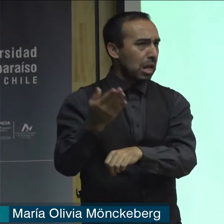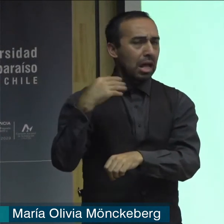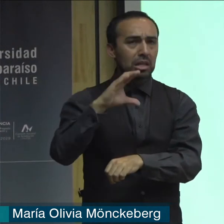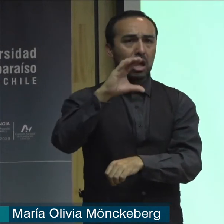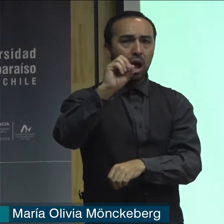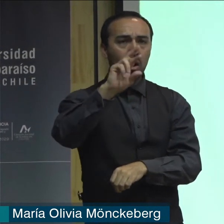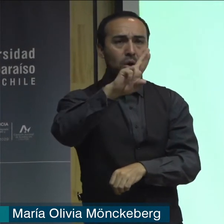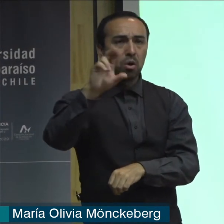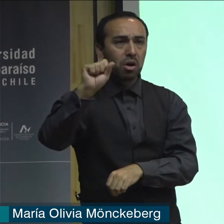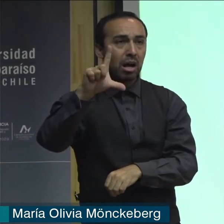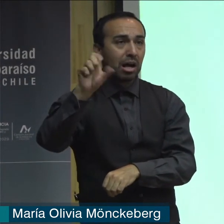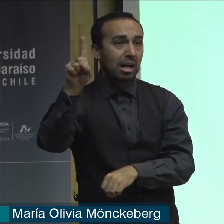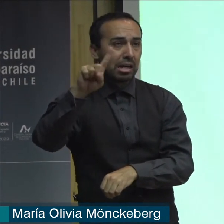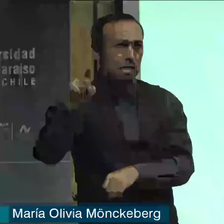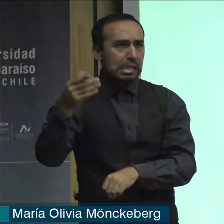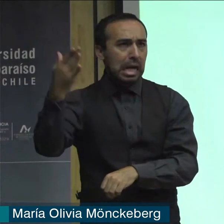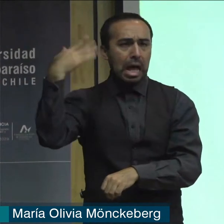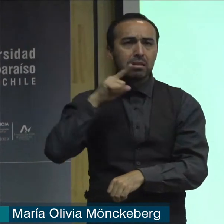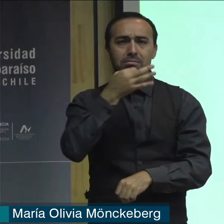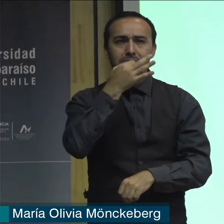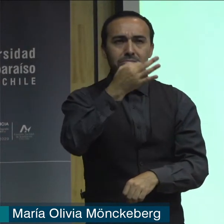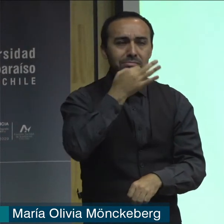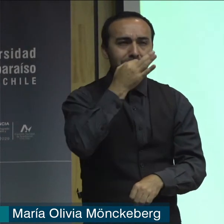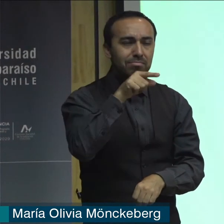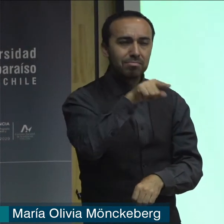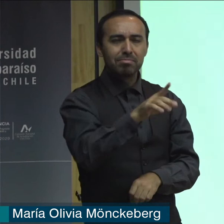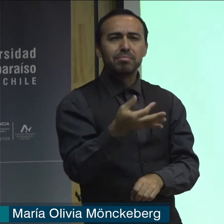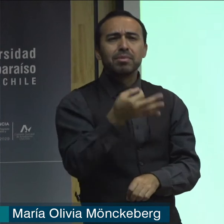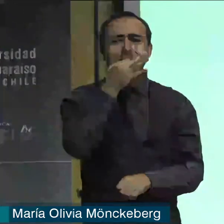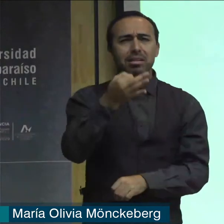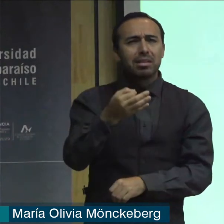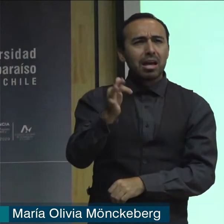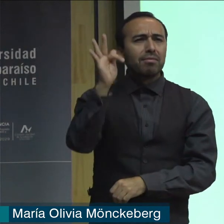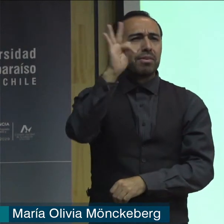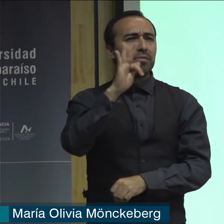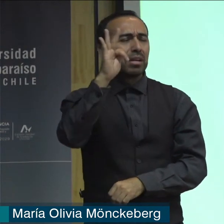recordaba ese febrero de 1980